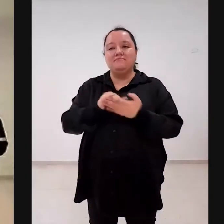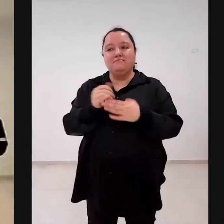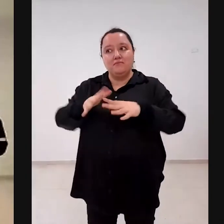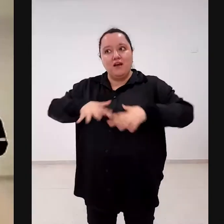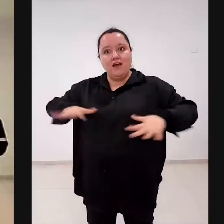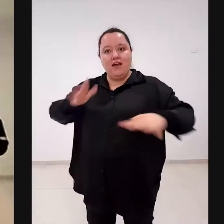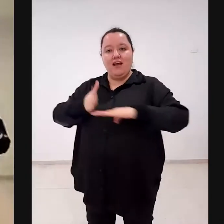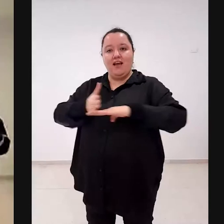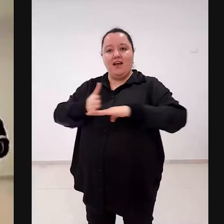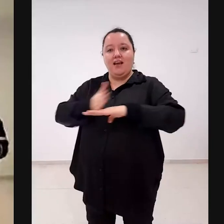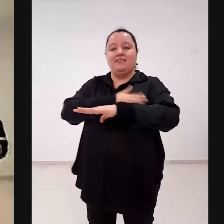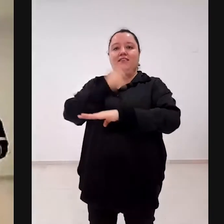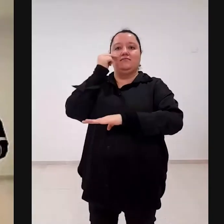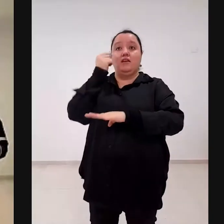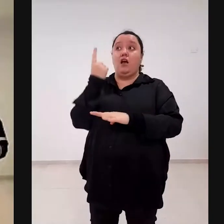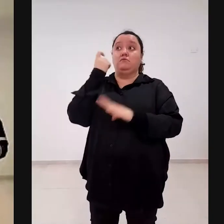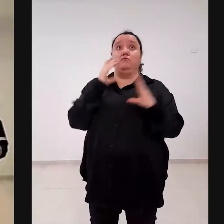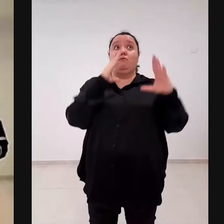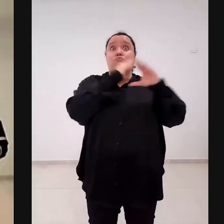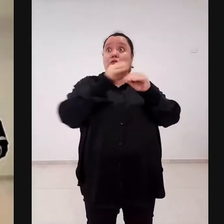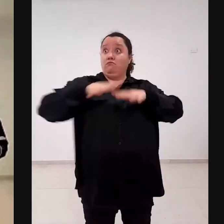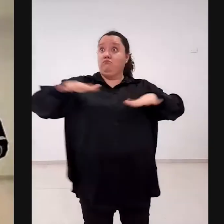la noche